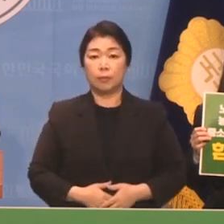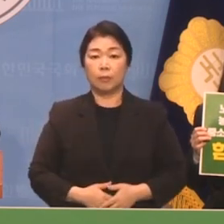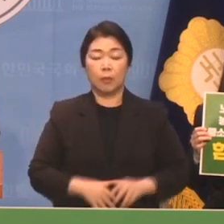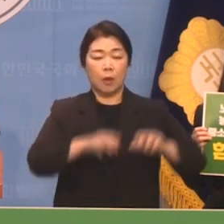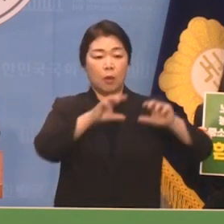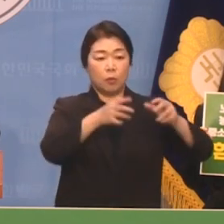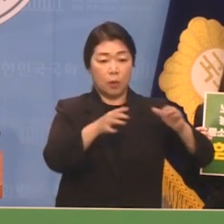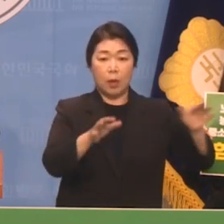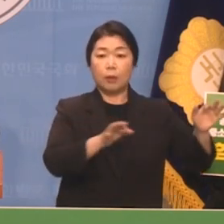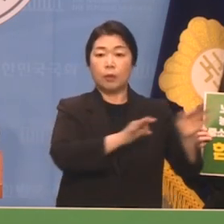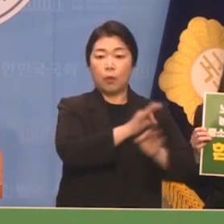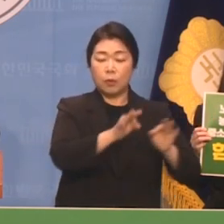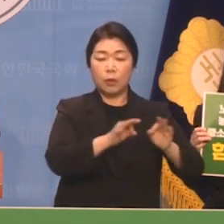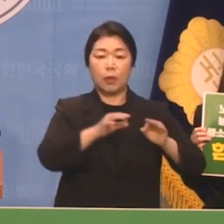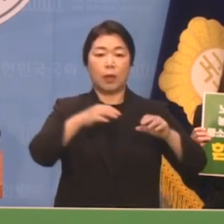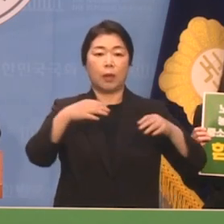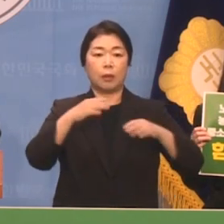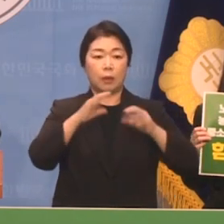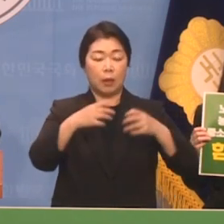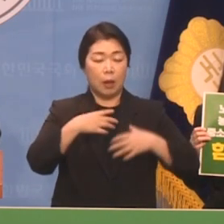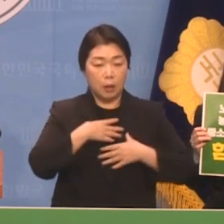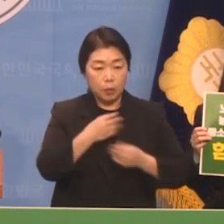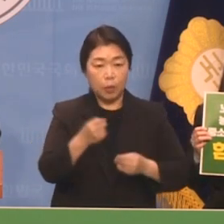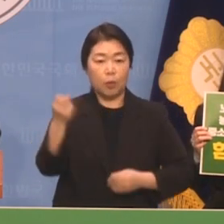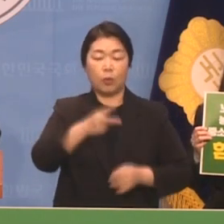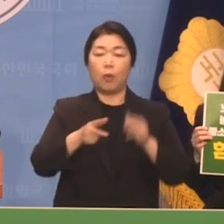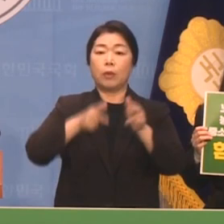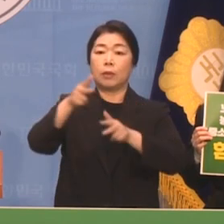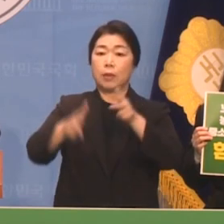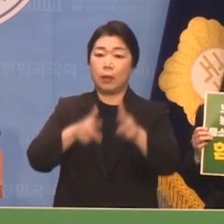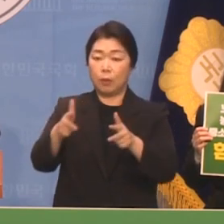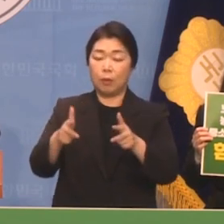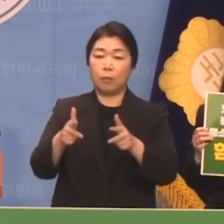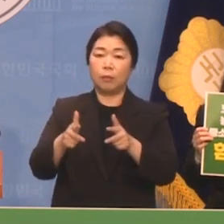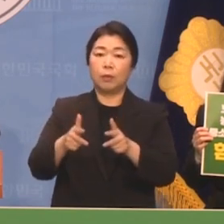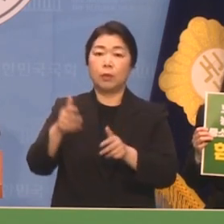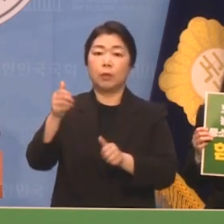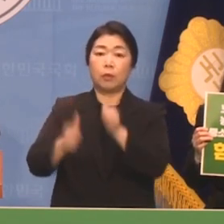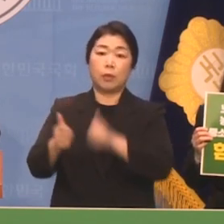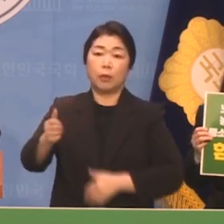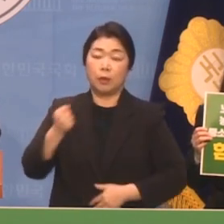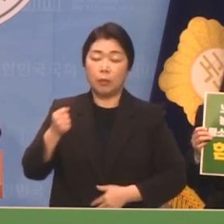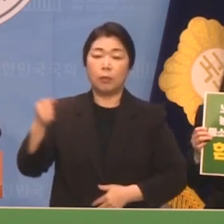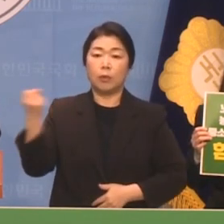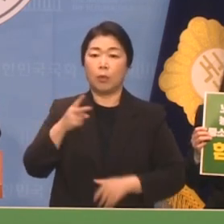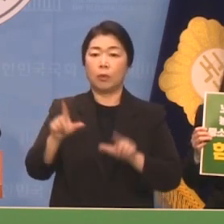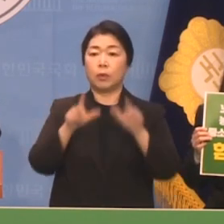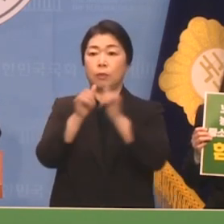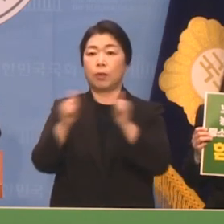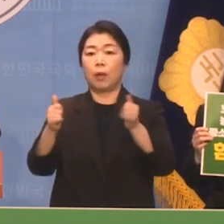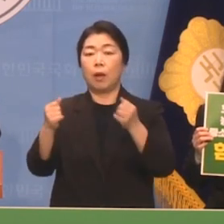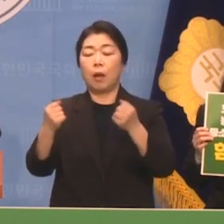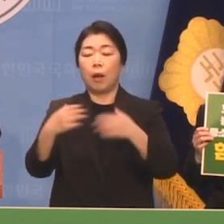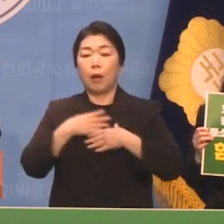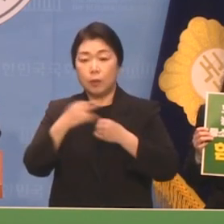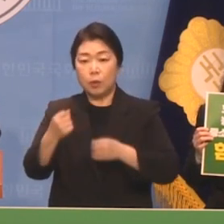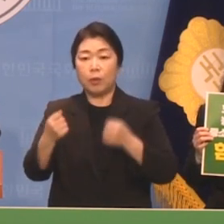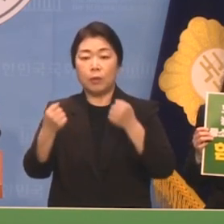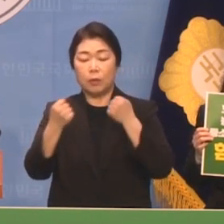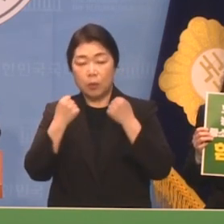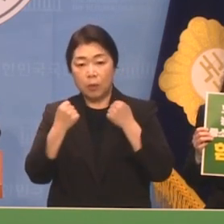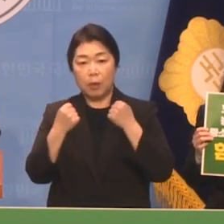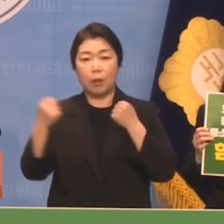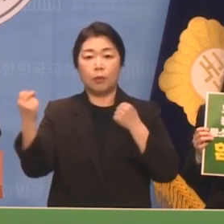국가 경제, 안보, 산업 경쟁력, 시민의 안전과 생명, 건강, 인권에